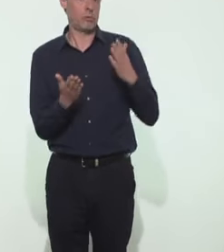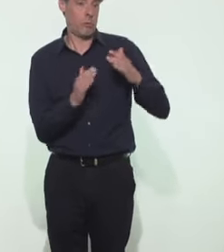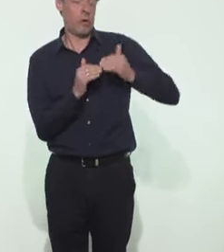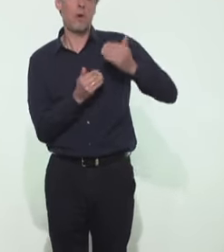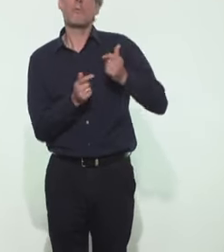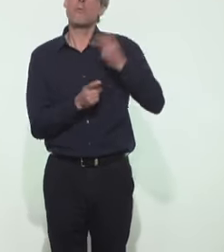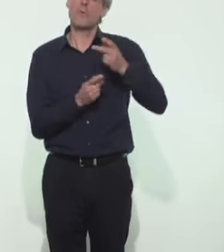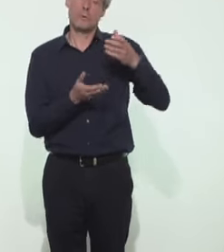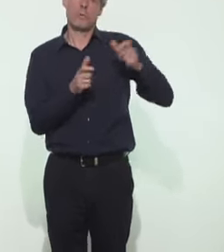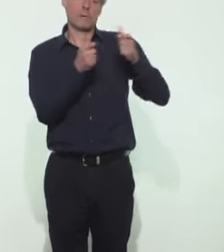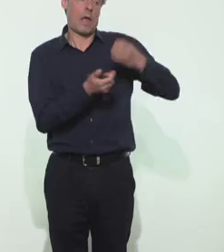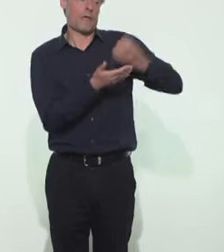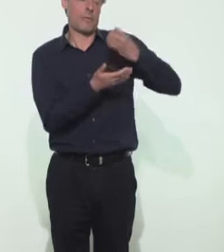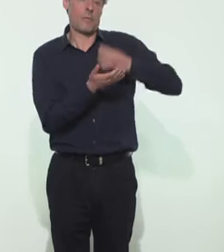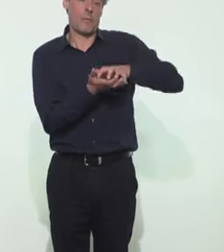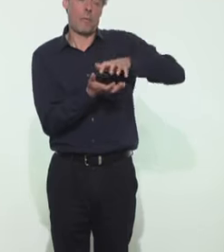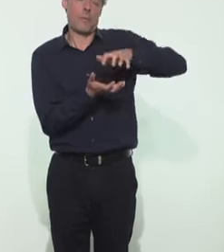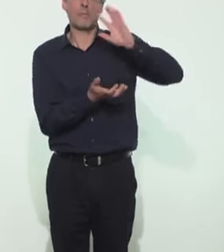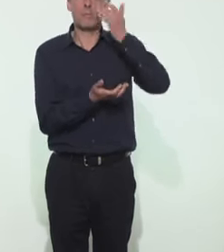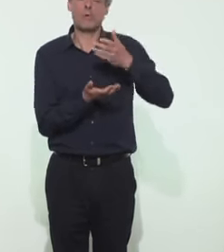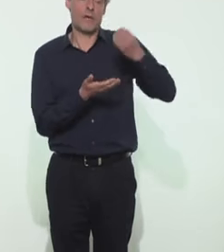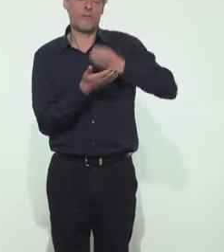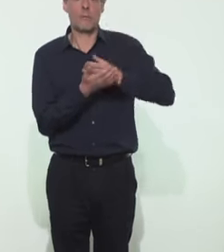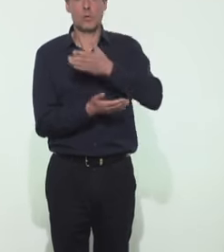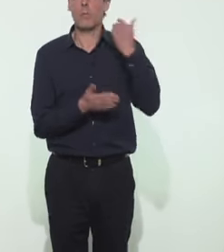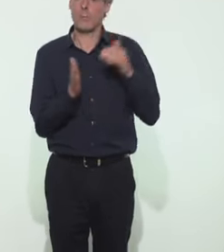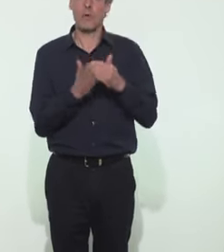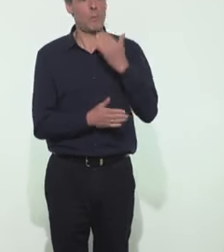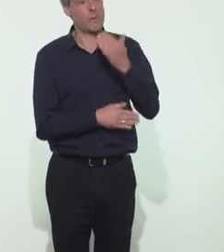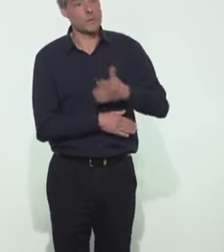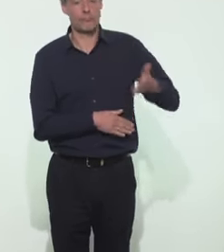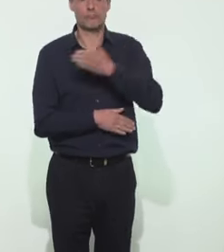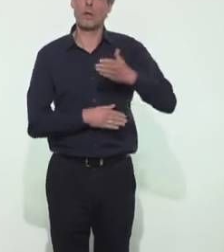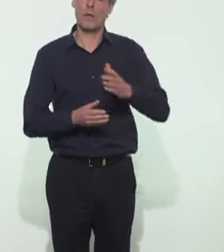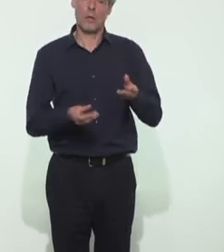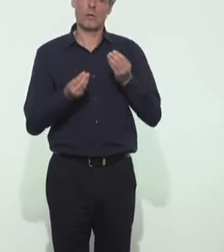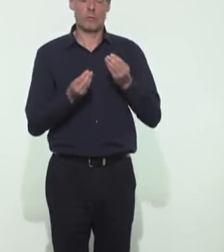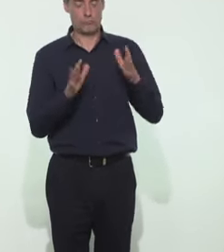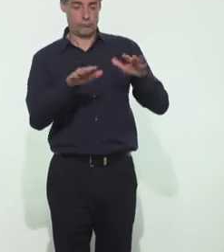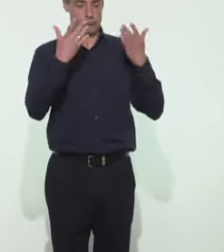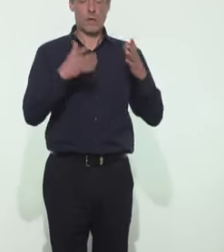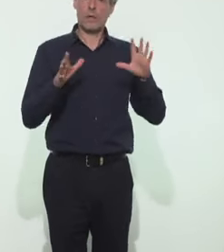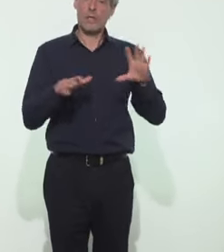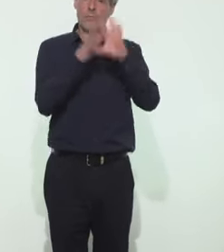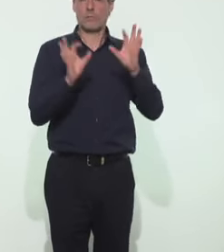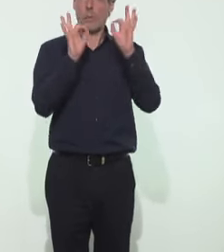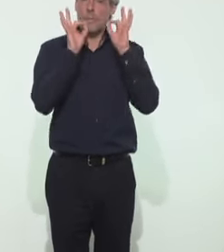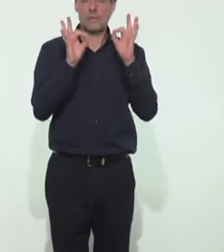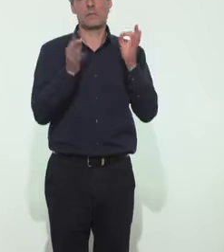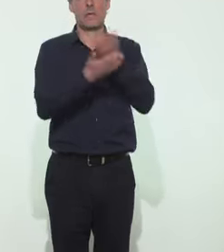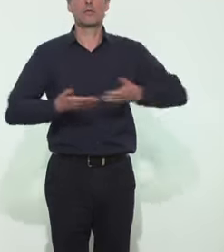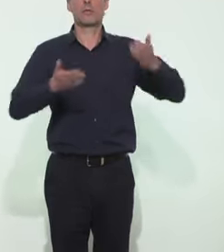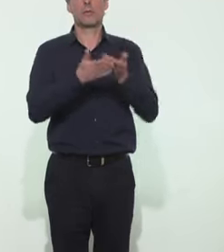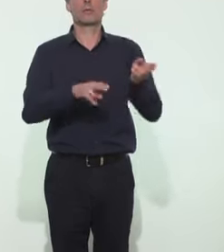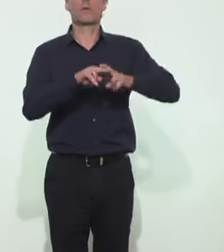en plus d'établissements participent activement ou remonter je les en remercie et cela nous permet d'avoir une idée de plus en plus précise de l'ensemble